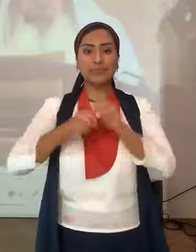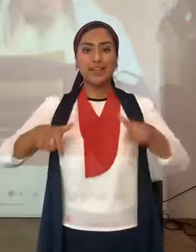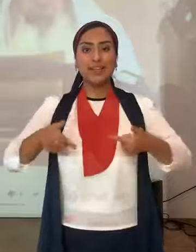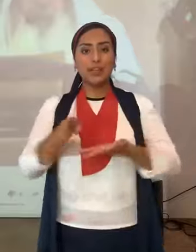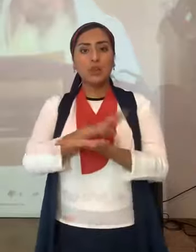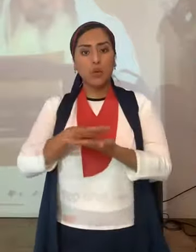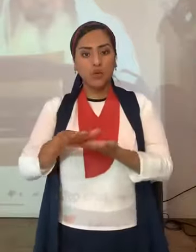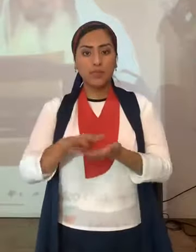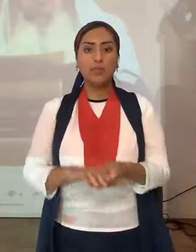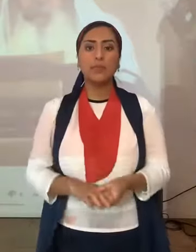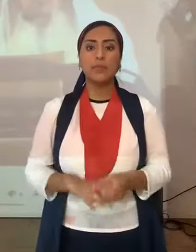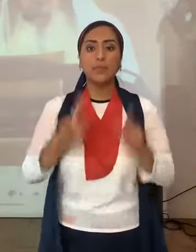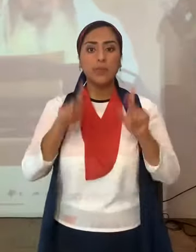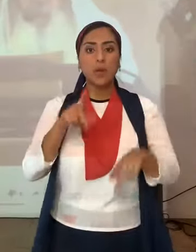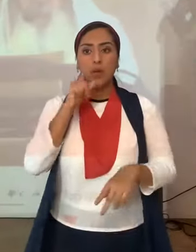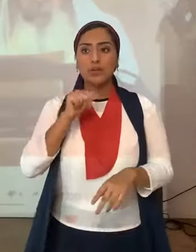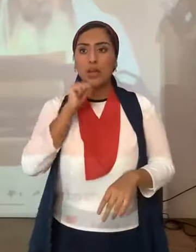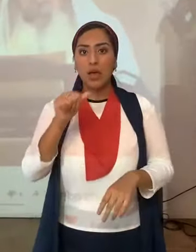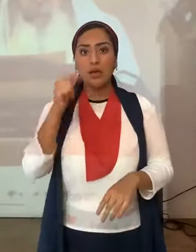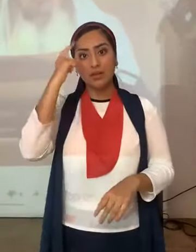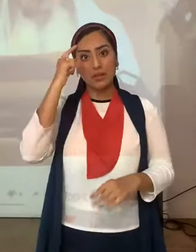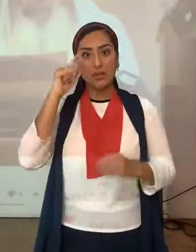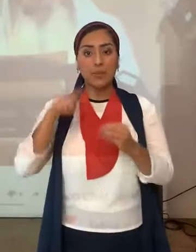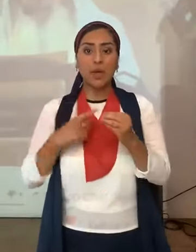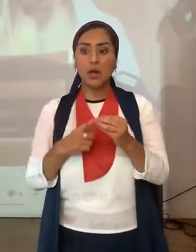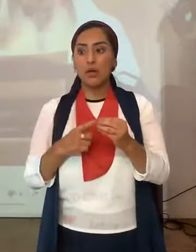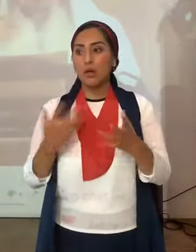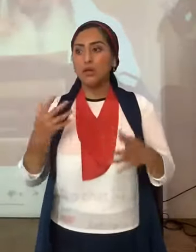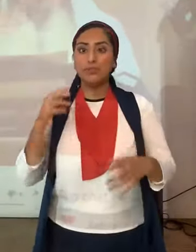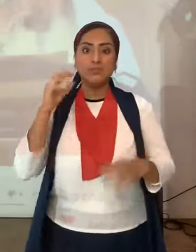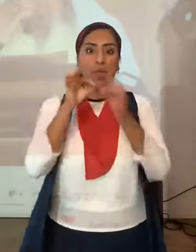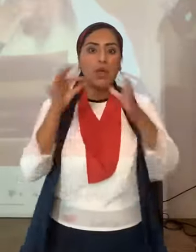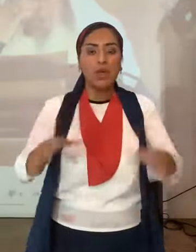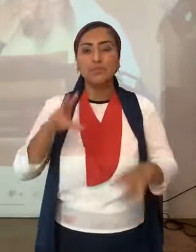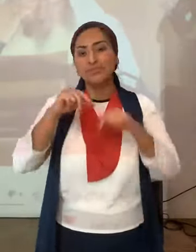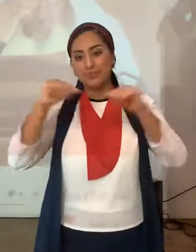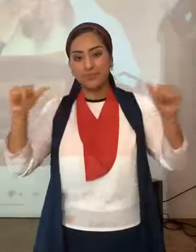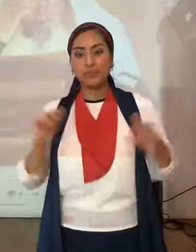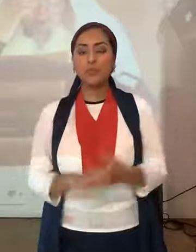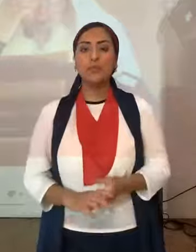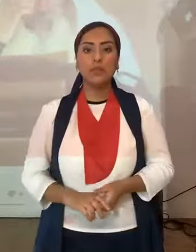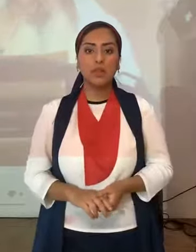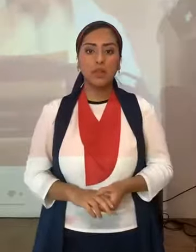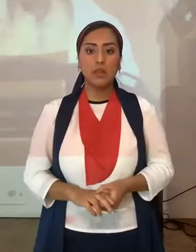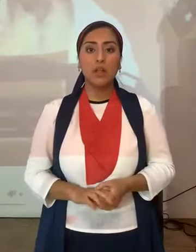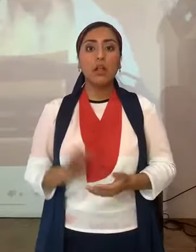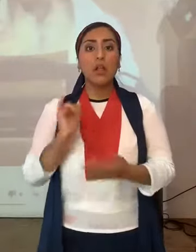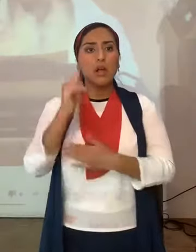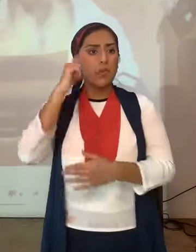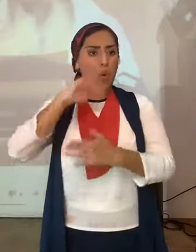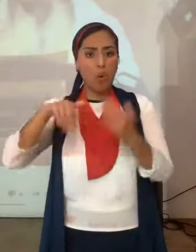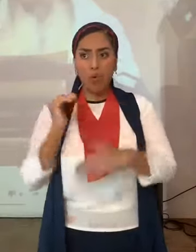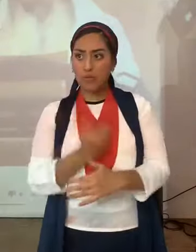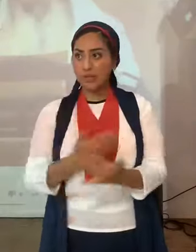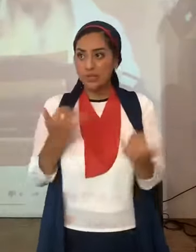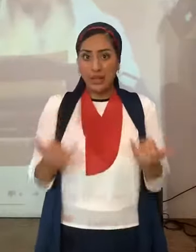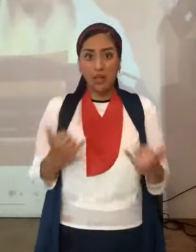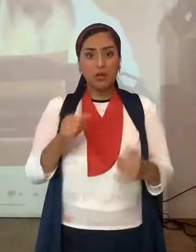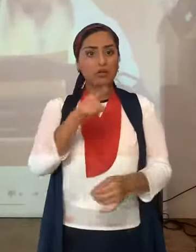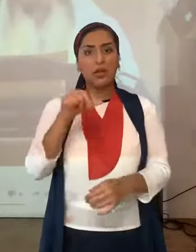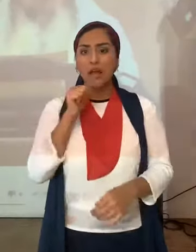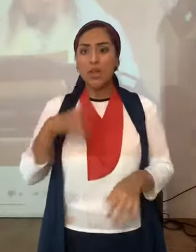santidad, del que no piensa cosas vanas, etc. Entonces, esto es para todos ahora. No